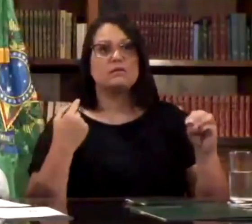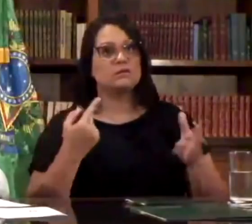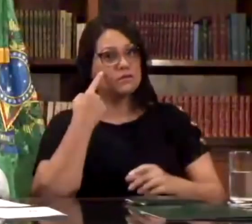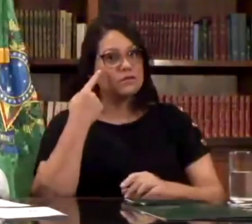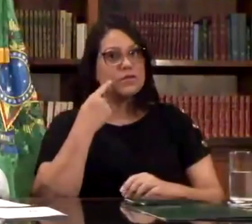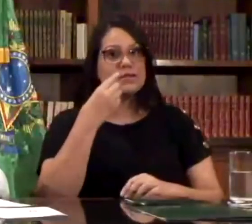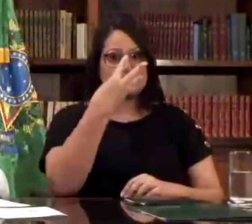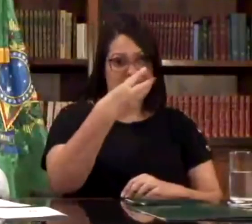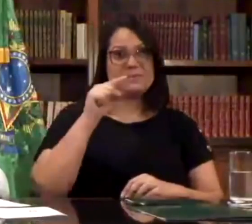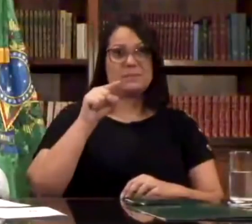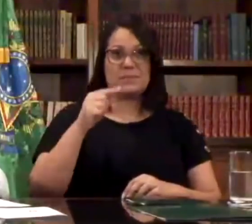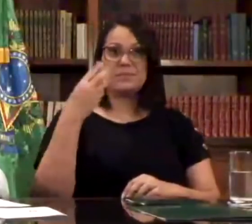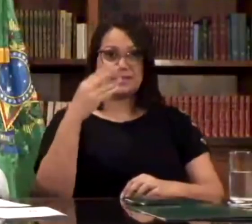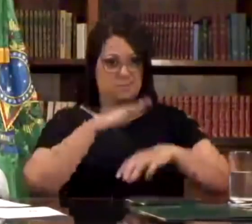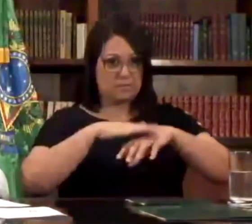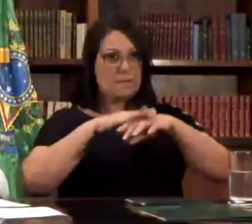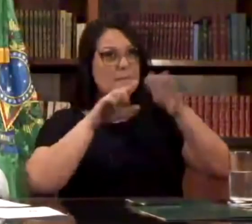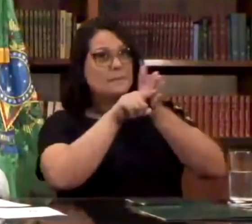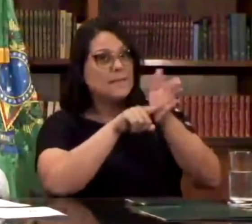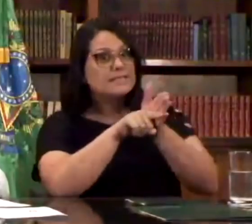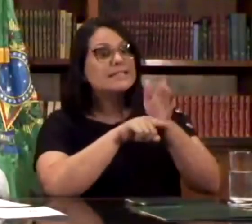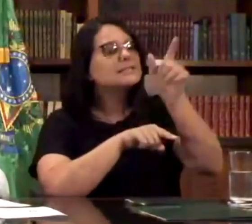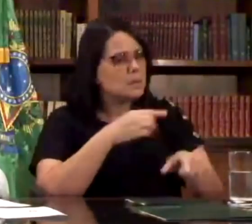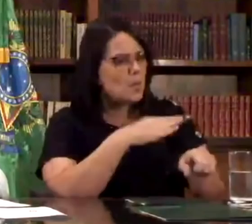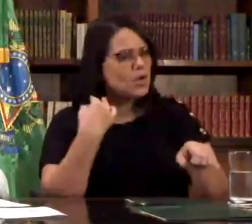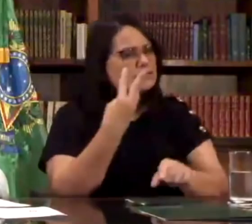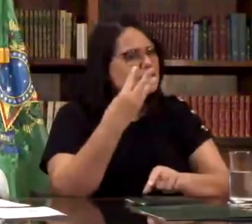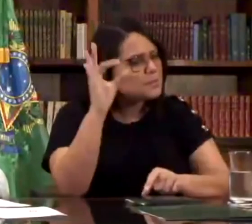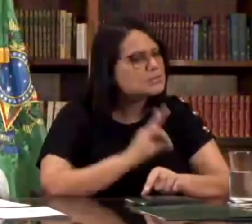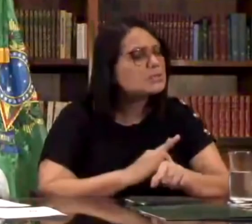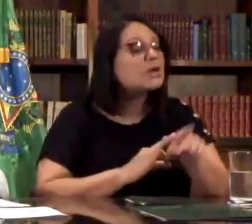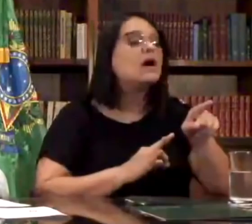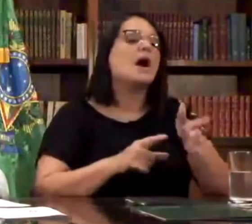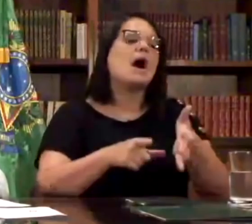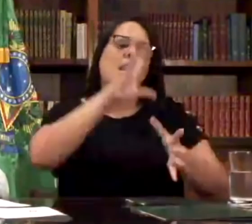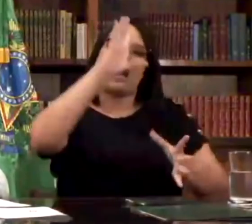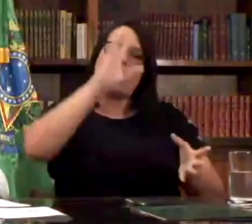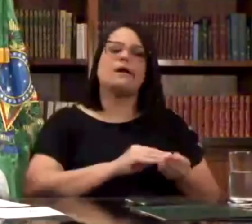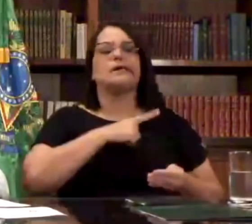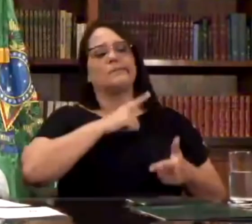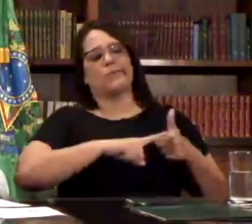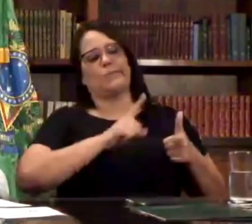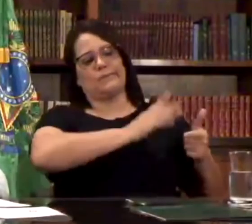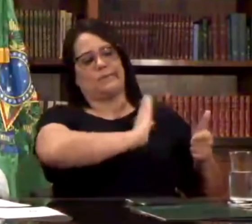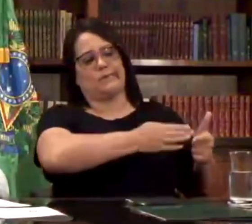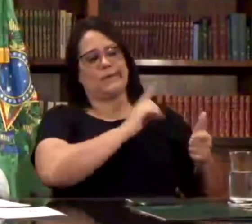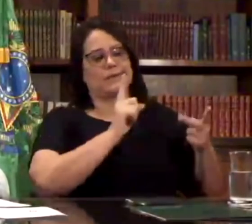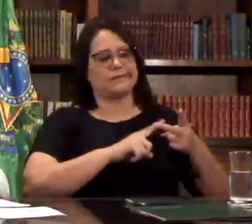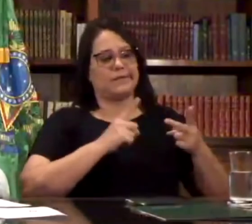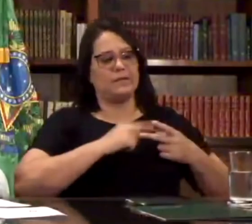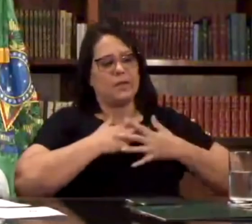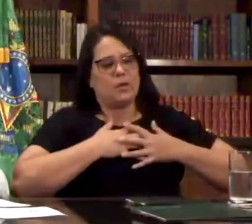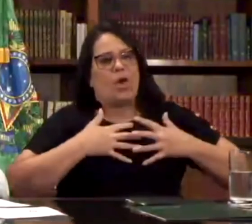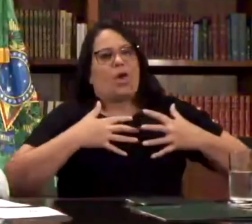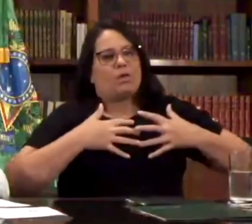esse 3,3, se você for pesquisar, é gente que tinha algum problema de saúde, doenças pré-existentes, era cardíaco, tinha